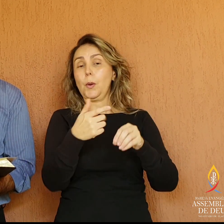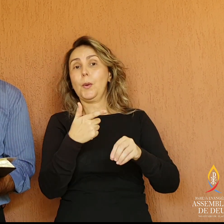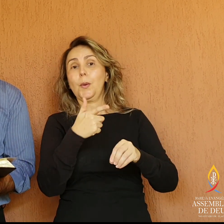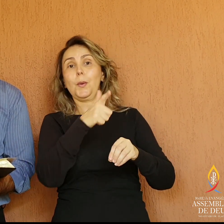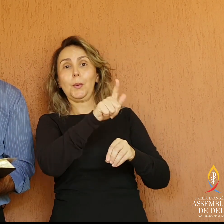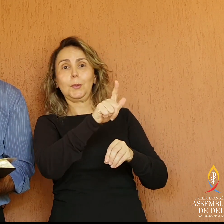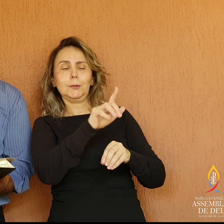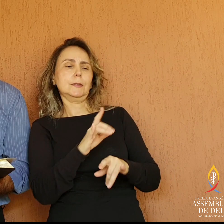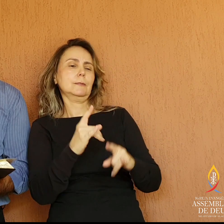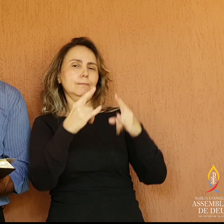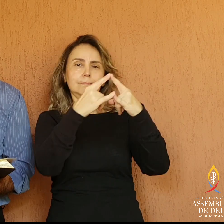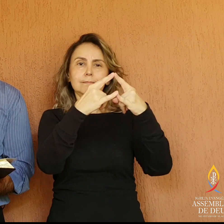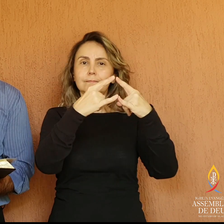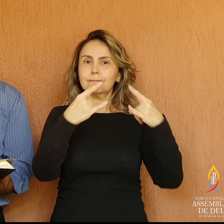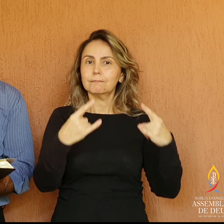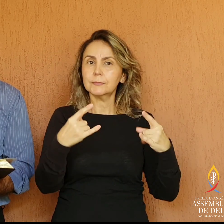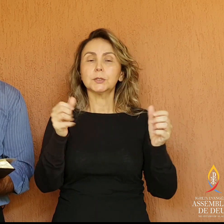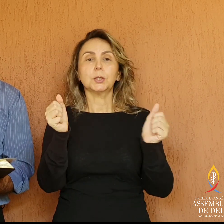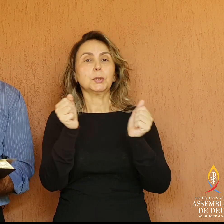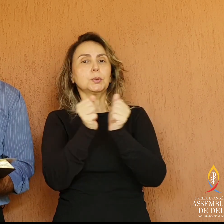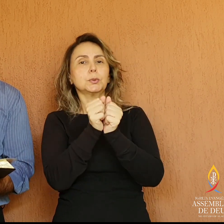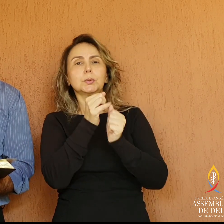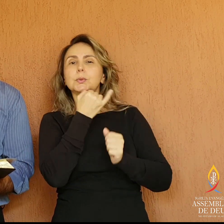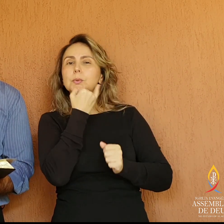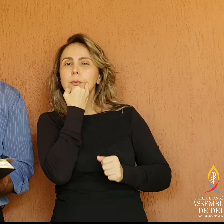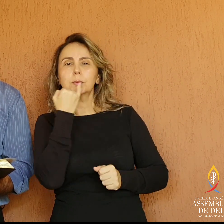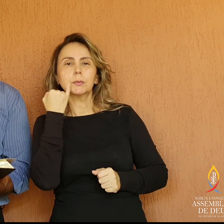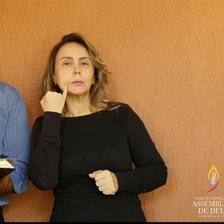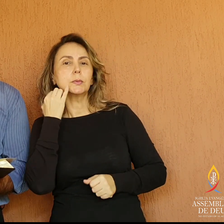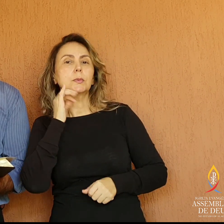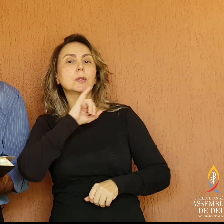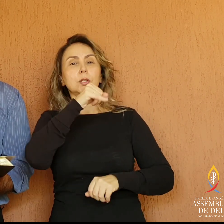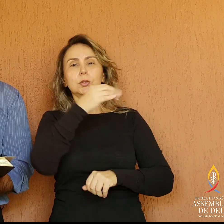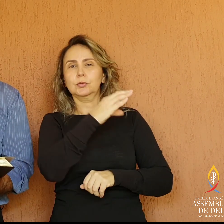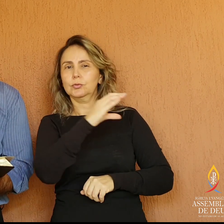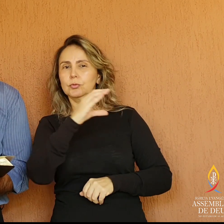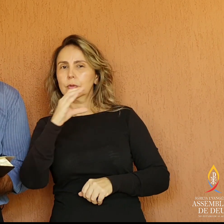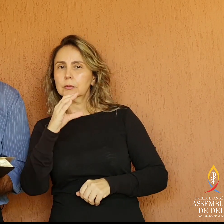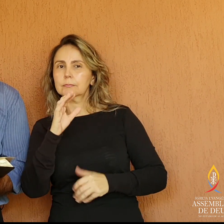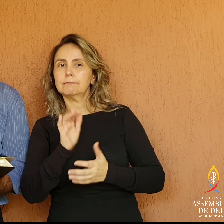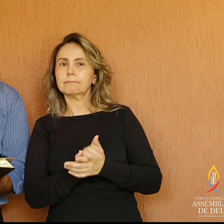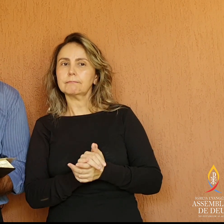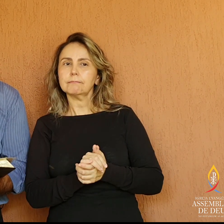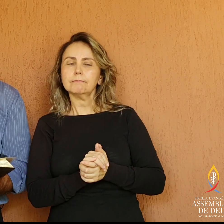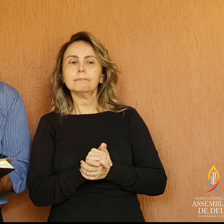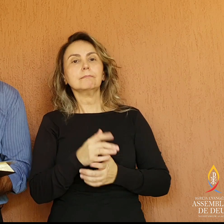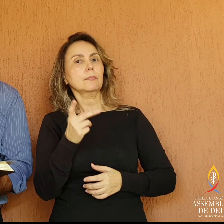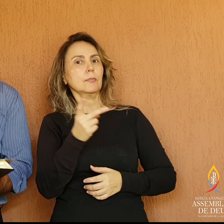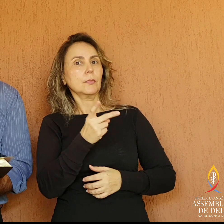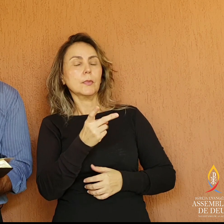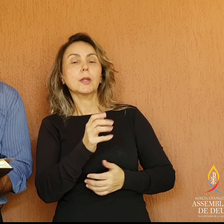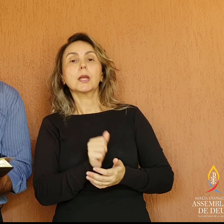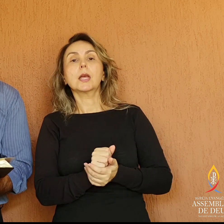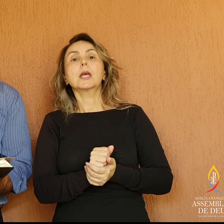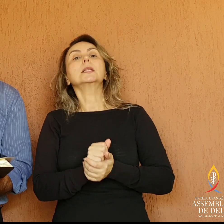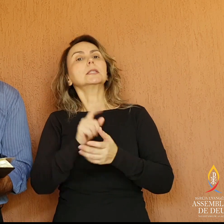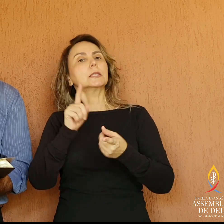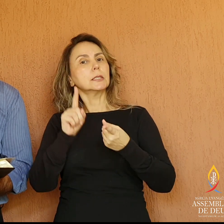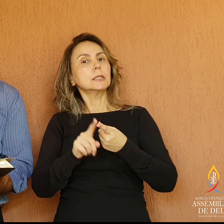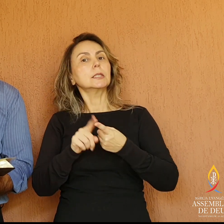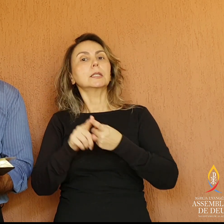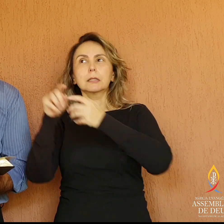morando em cabanas com Isaque e Jacó, herdeiros com ele da mesma